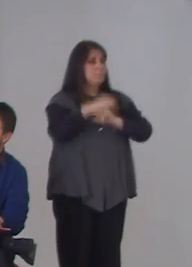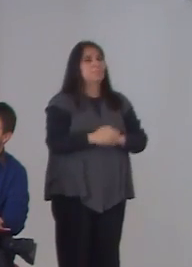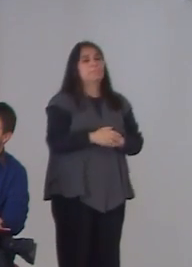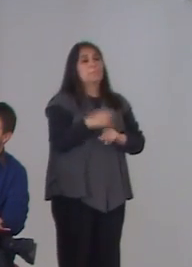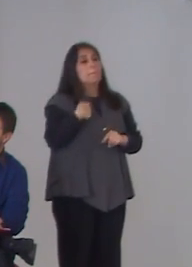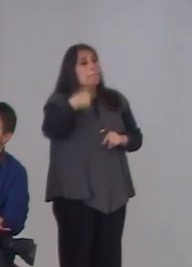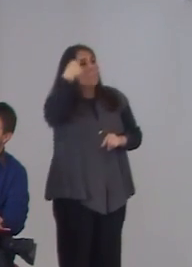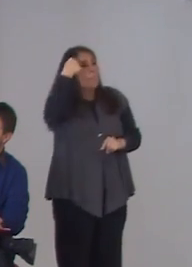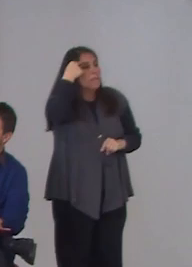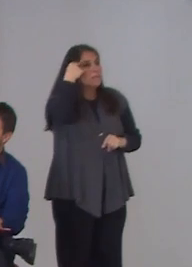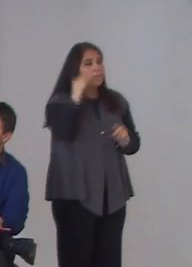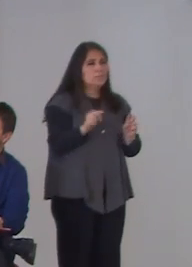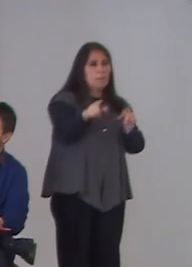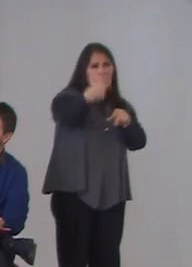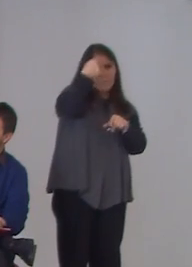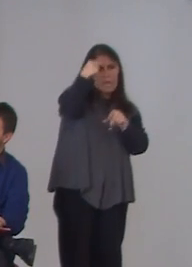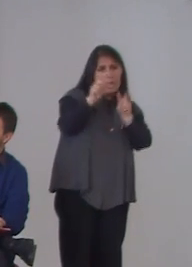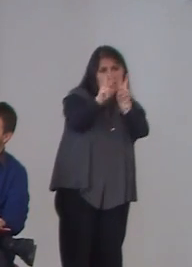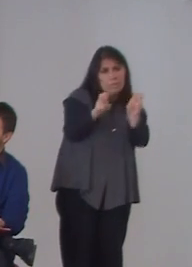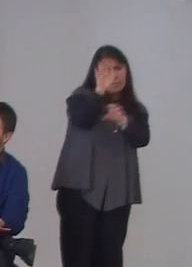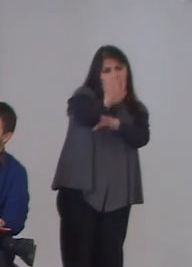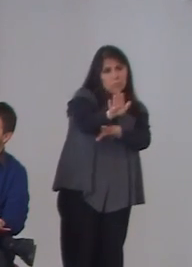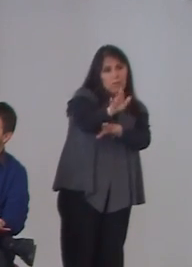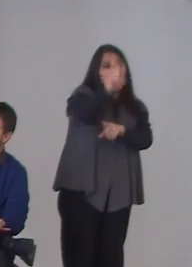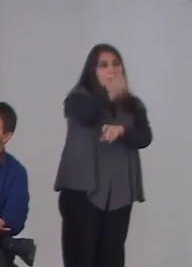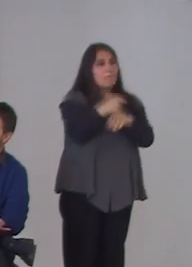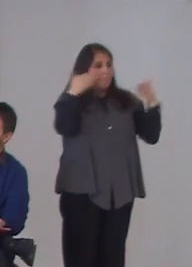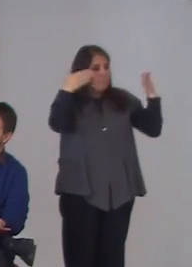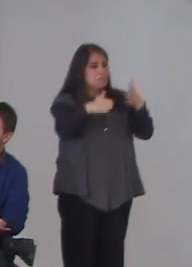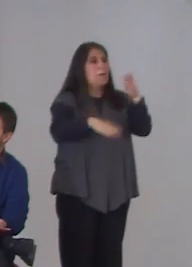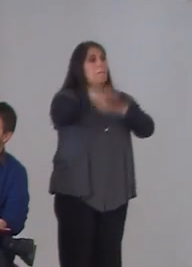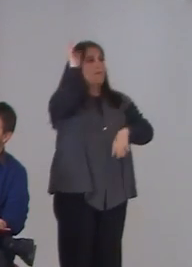de la tematización del otro es trabajar sobre la ética del maestro.